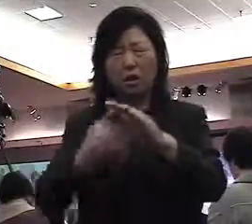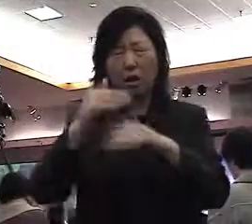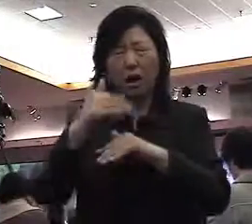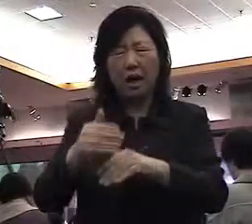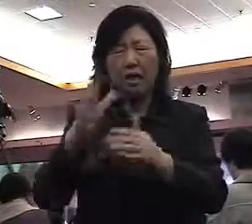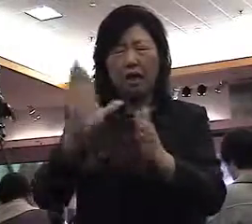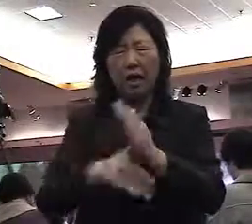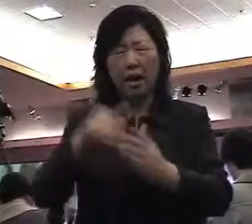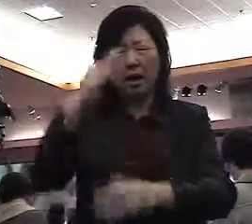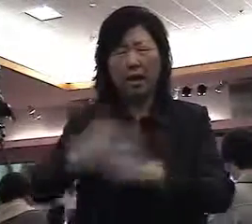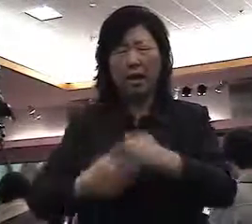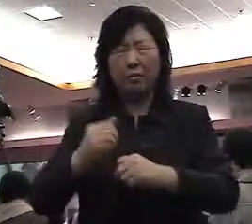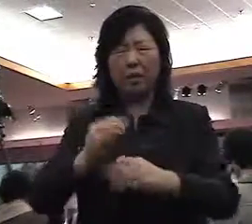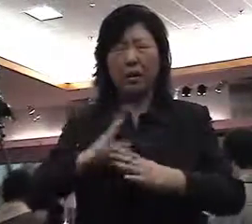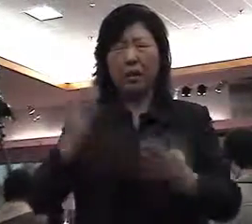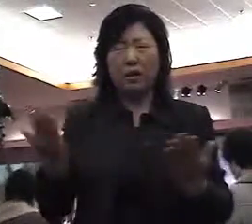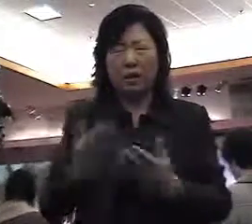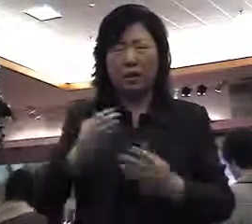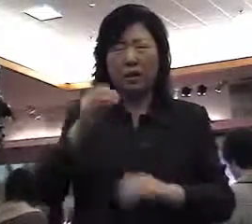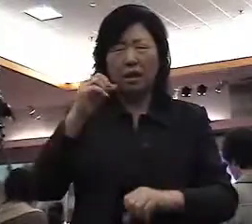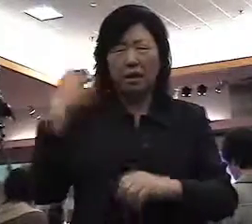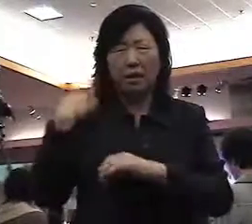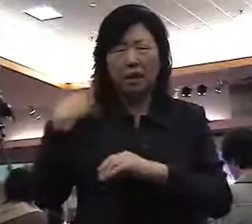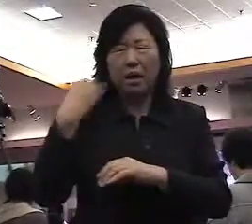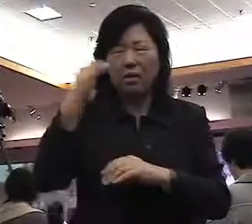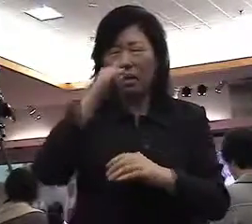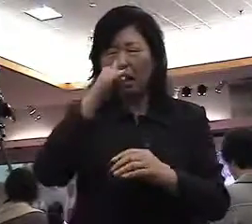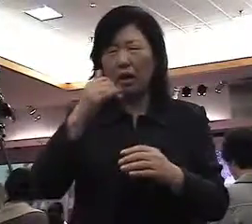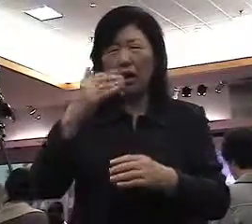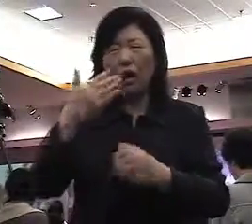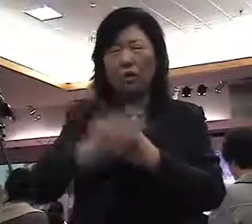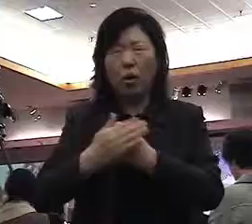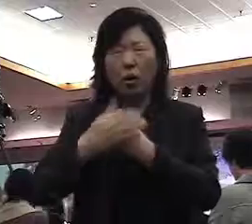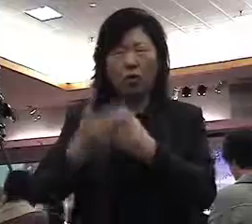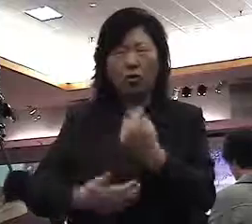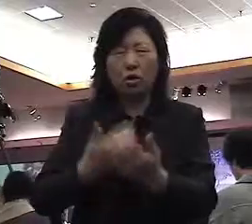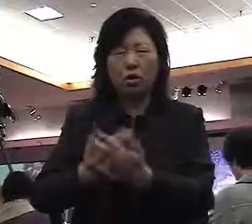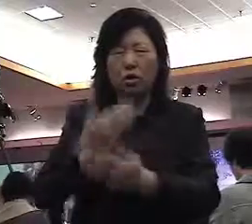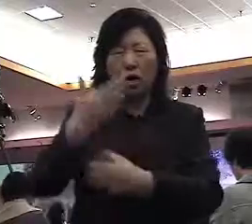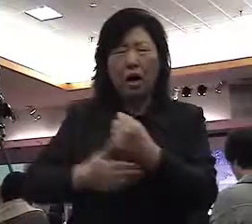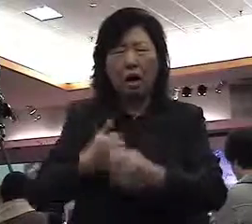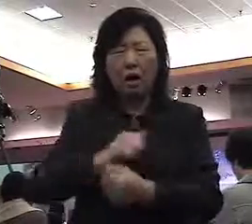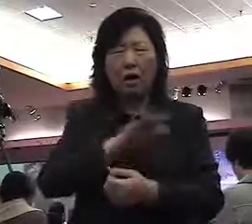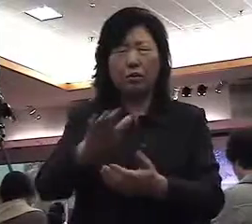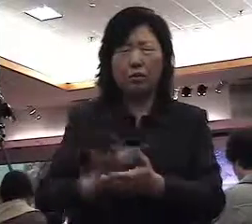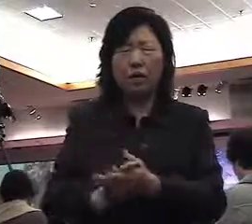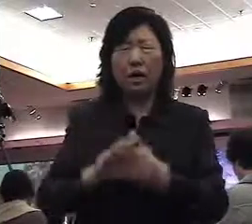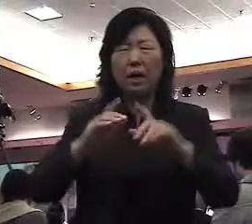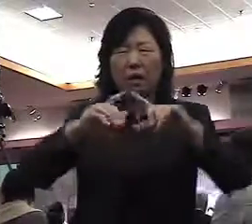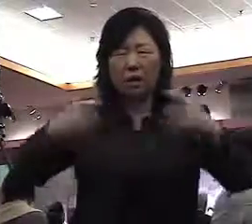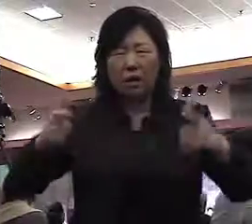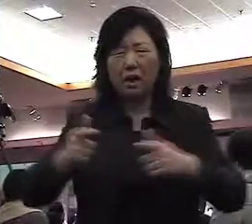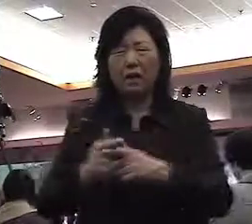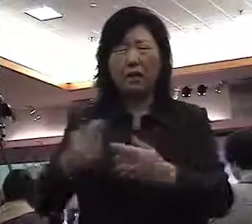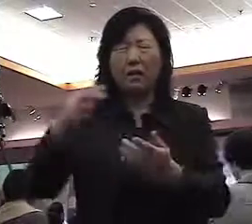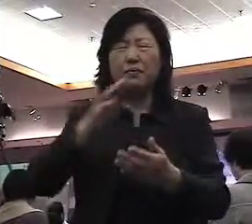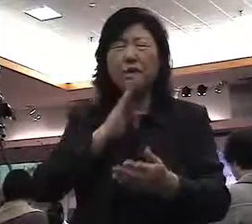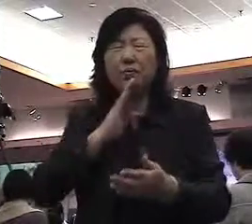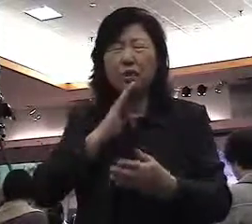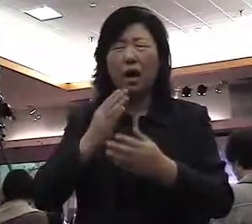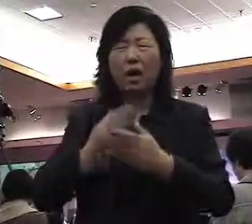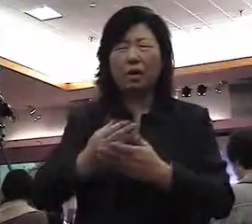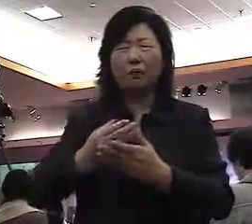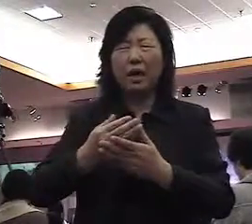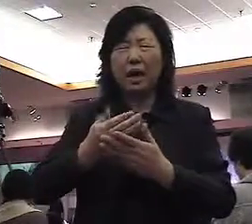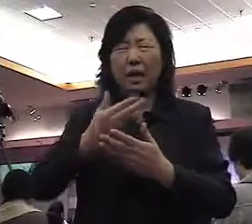있도록 인도하여 주시옵소서. 하나님의 은혜는 하나님을 믿습니다. 하나님의 은혜는 노력합니다. 설 수 없는 존재의